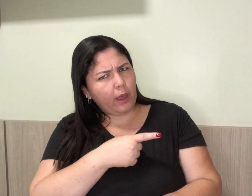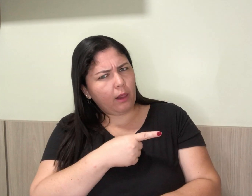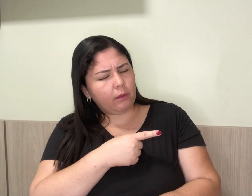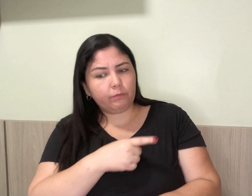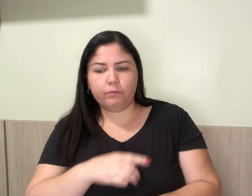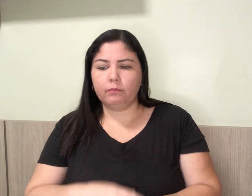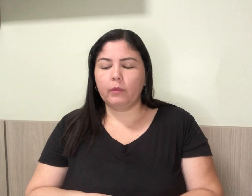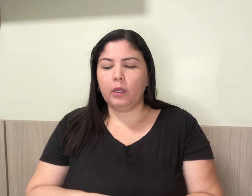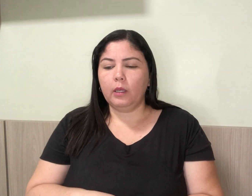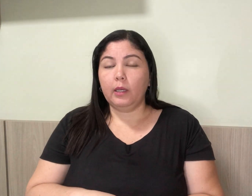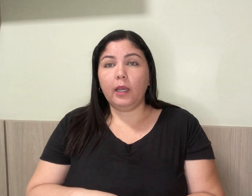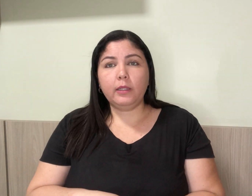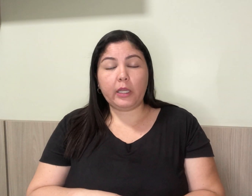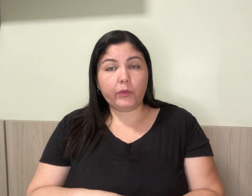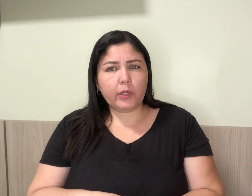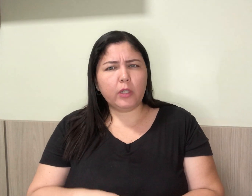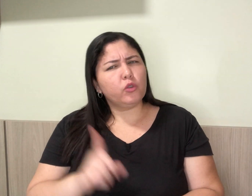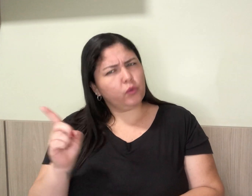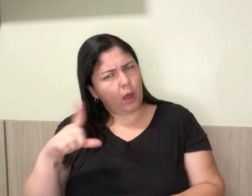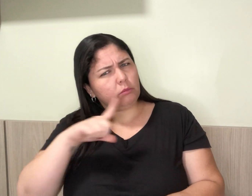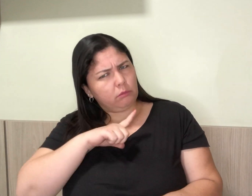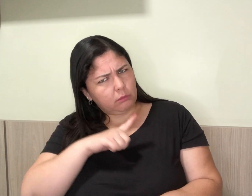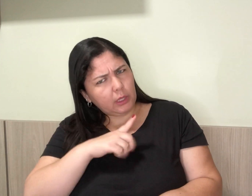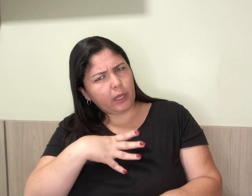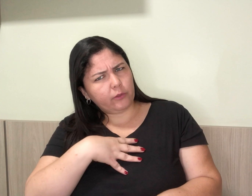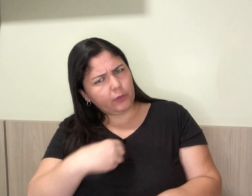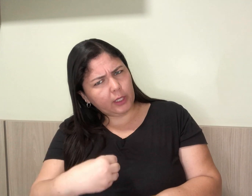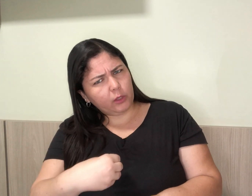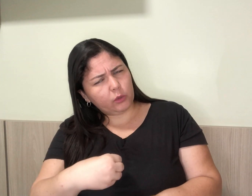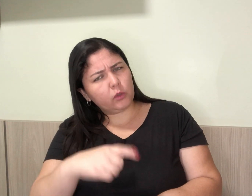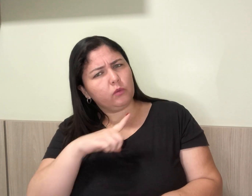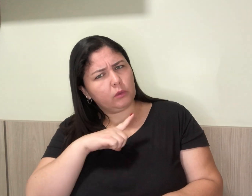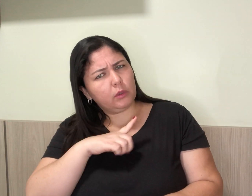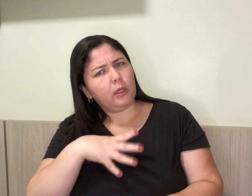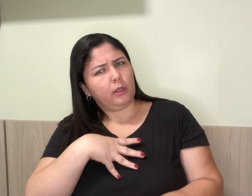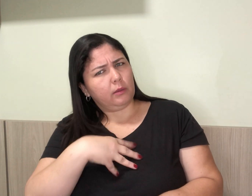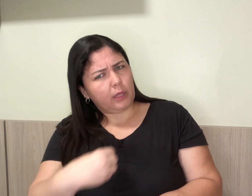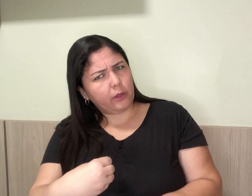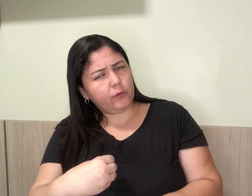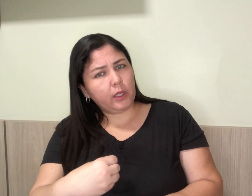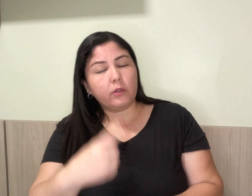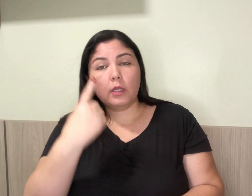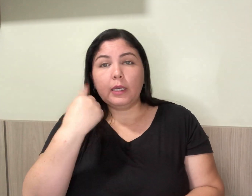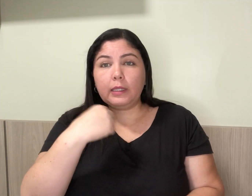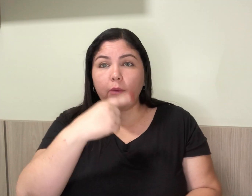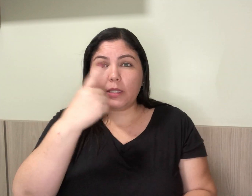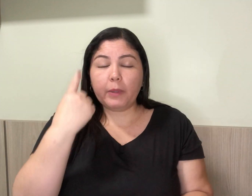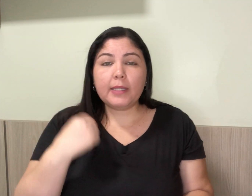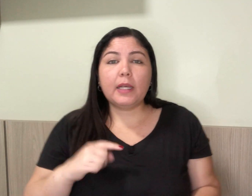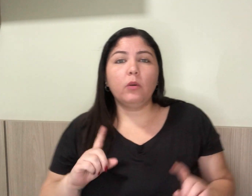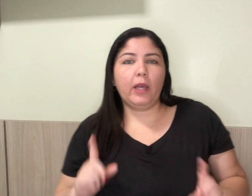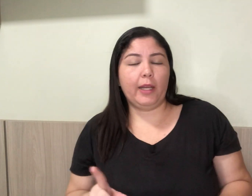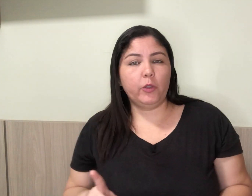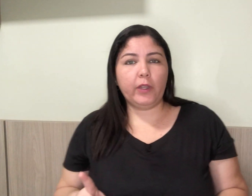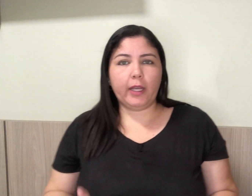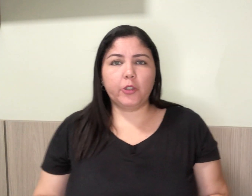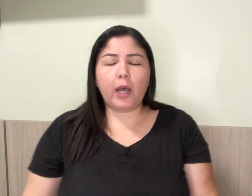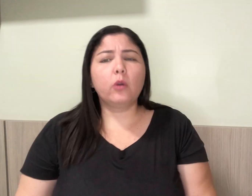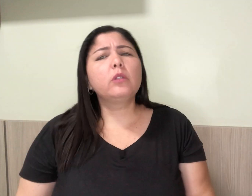ela. Ele tem filhos? João tem filhos. Tem filhos? Então a expressão ela é diferente. A outra eu